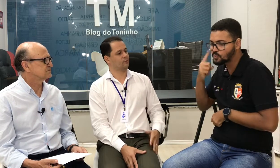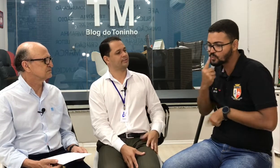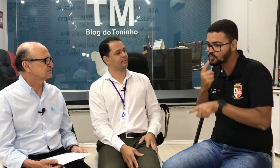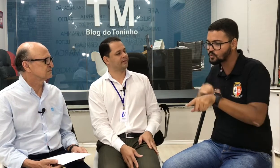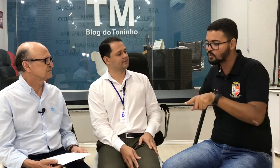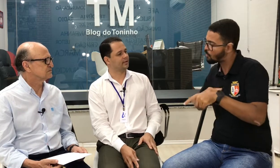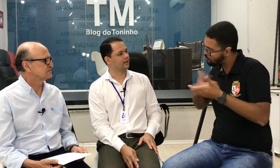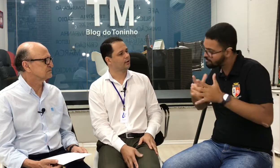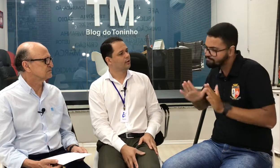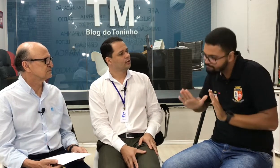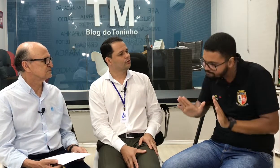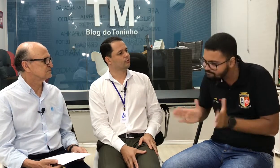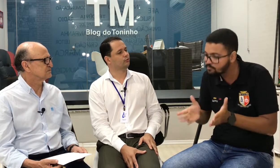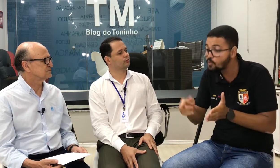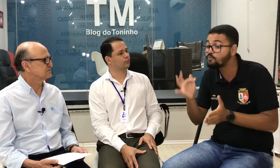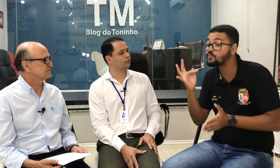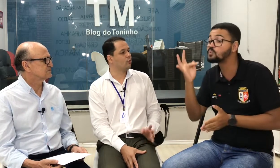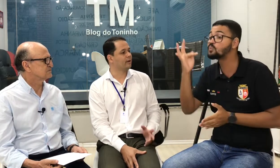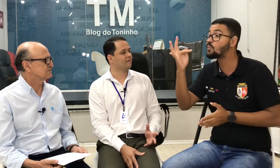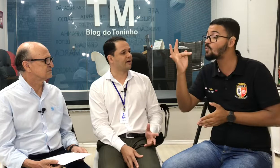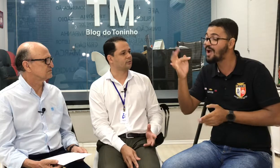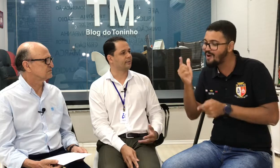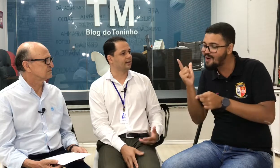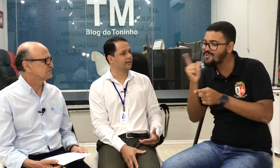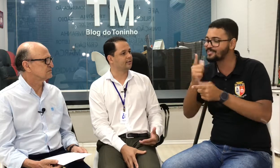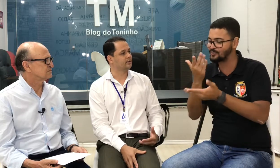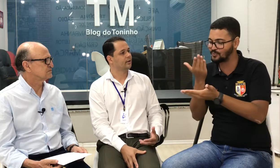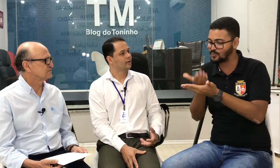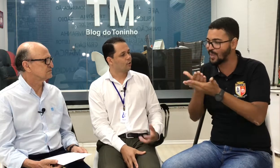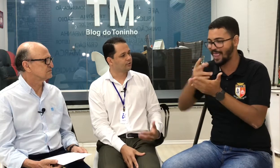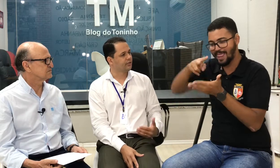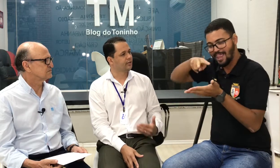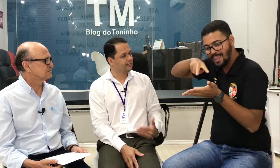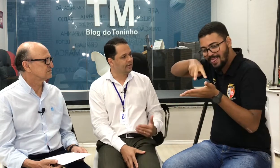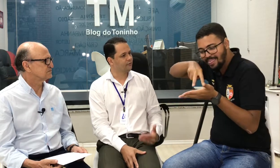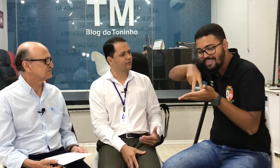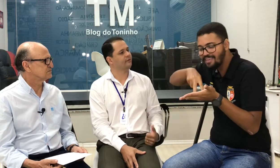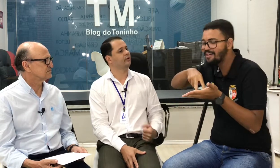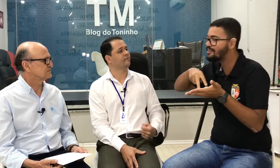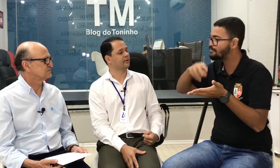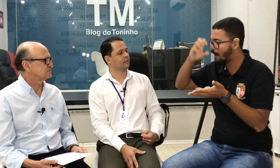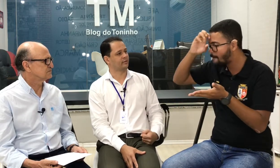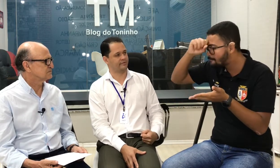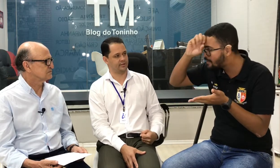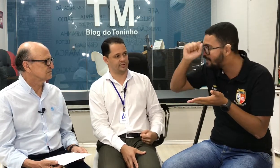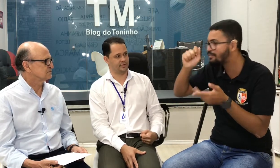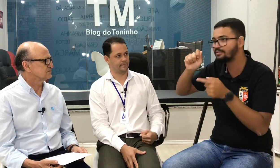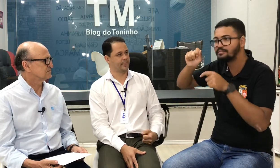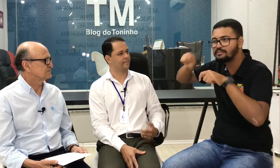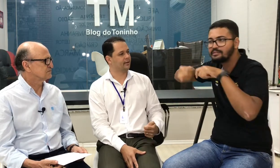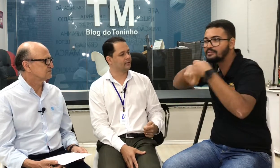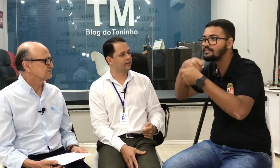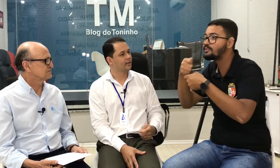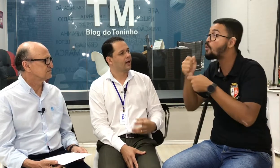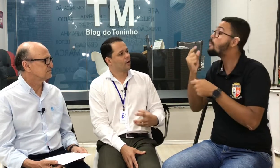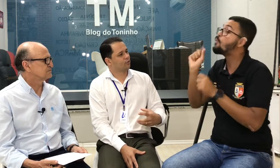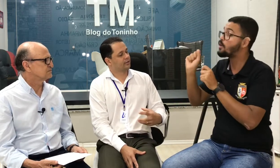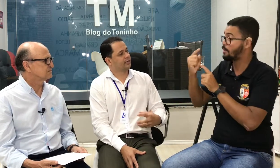a pensar, e os outros surdos, como é que eu faço para eles conseguirem desde novinho não enfrentar o que eu enfrentei? Aprender, conseguir entender